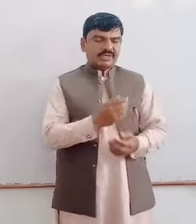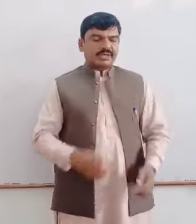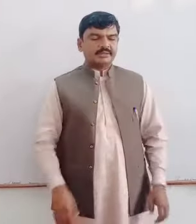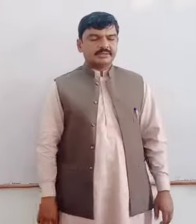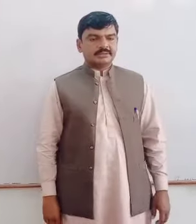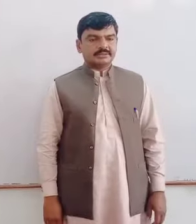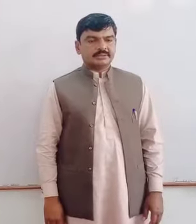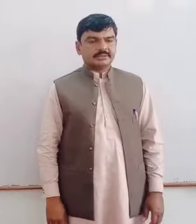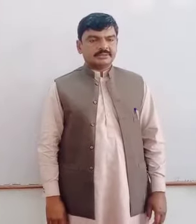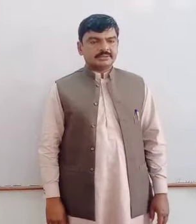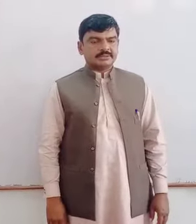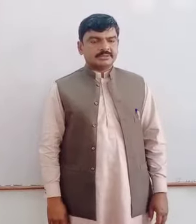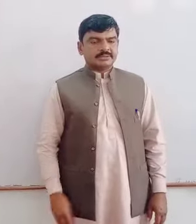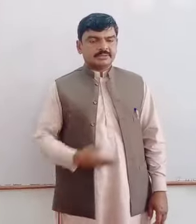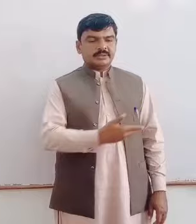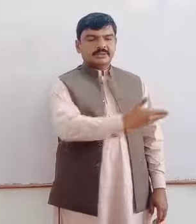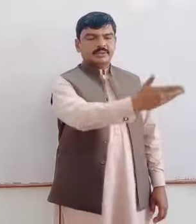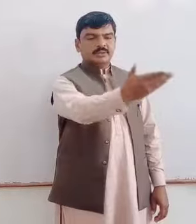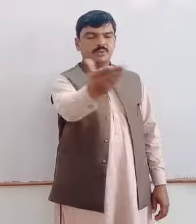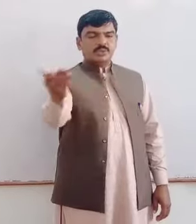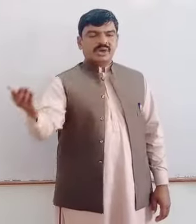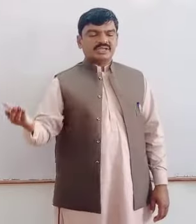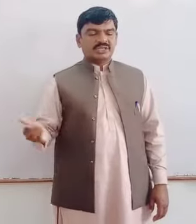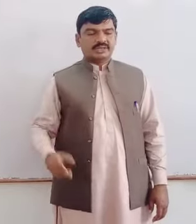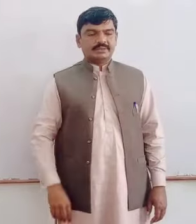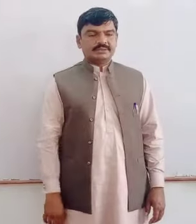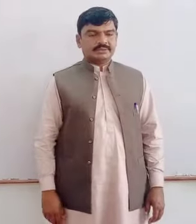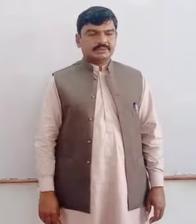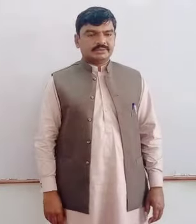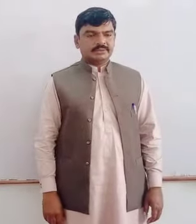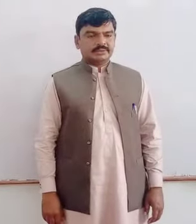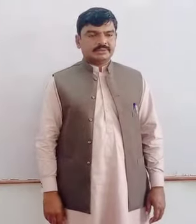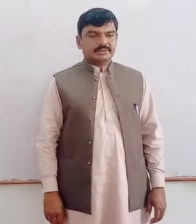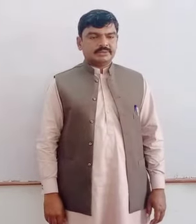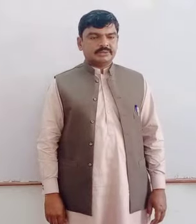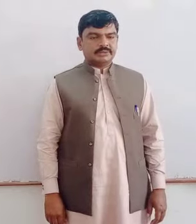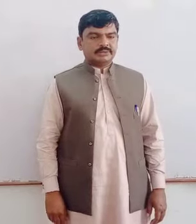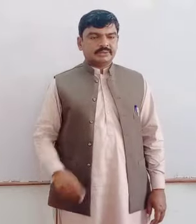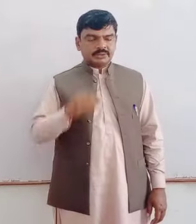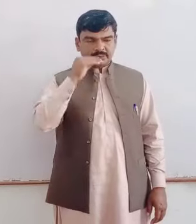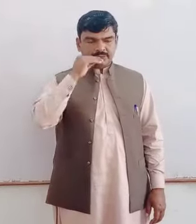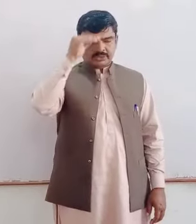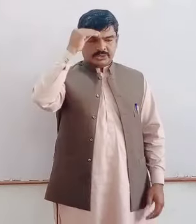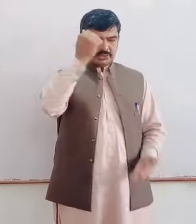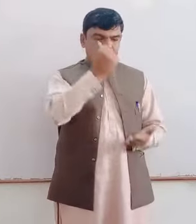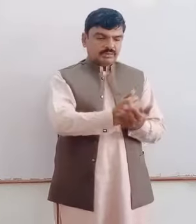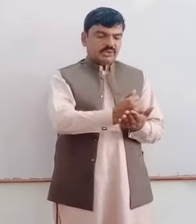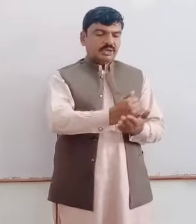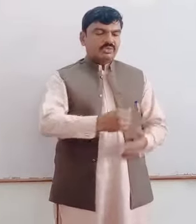मुआहदा, मुआशरा, मुआशरा, मोहरे नबूवत, मोहरे